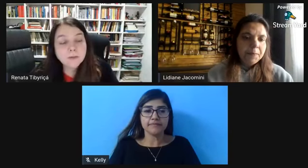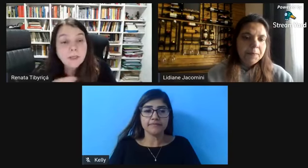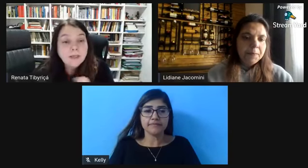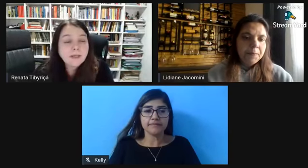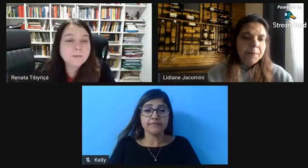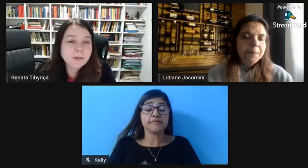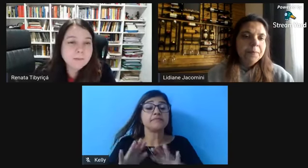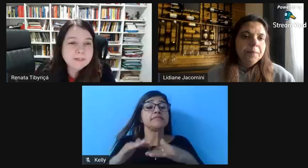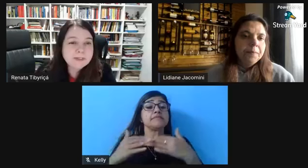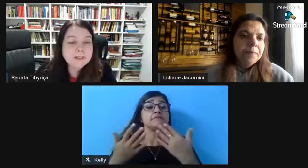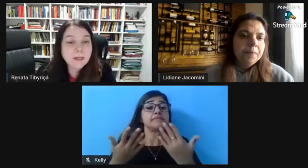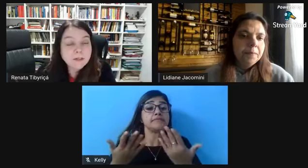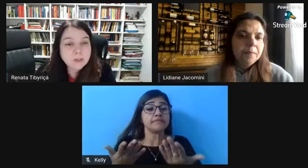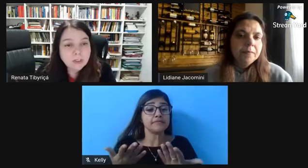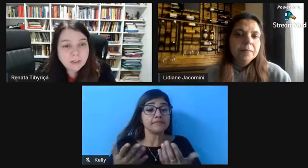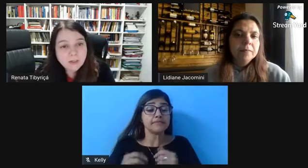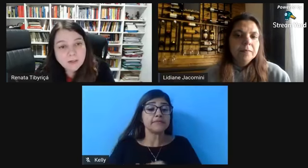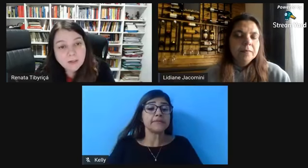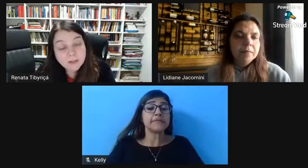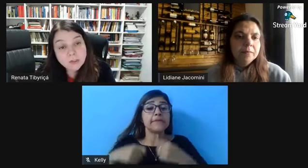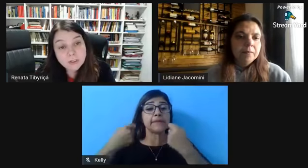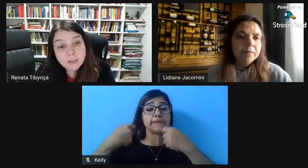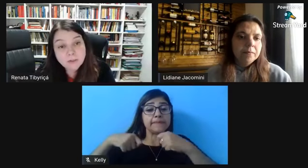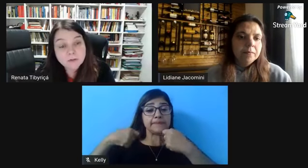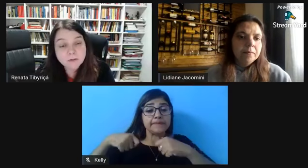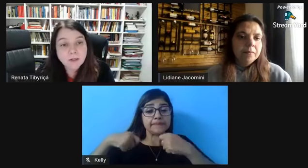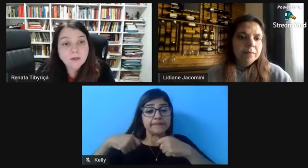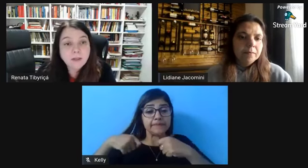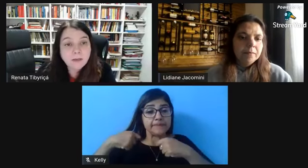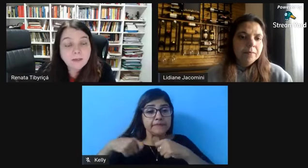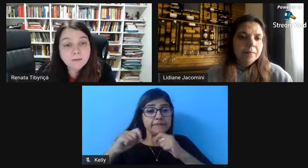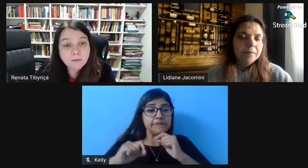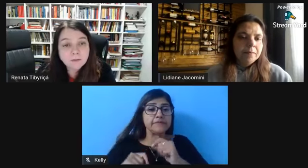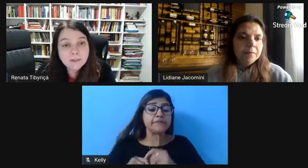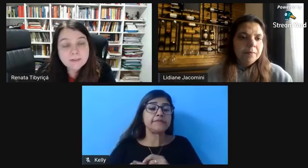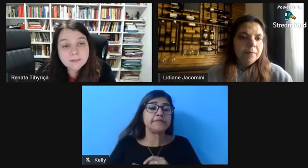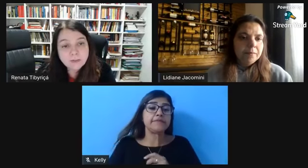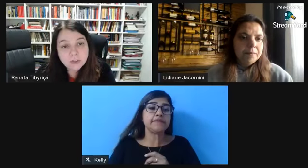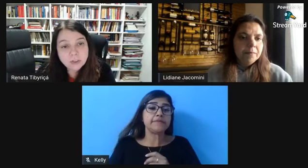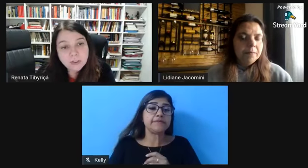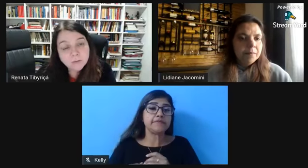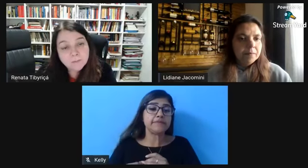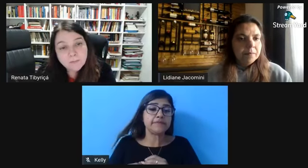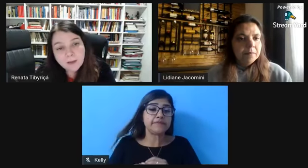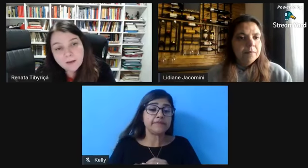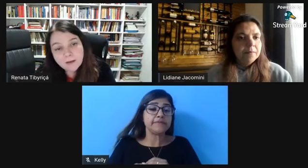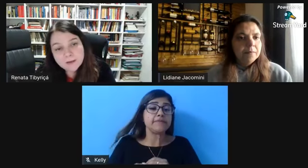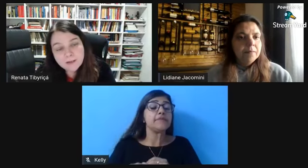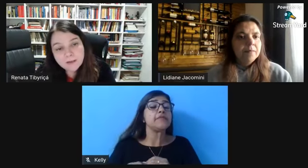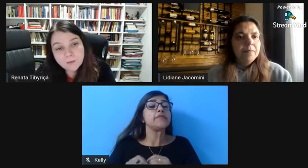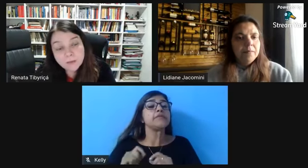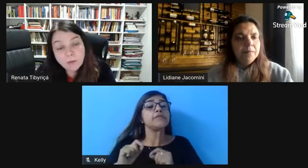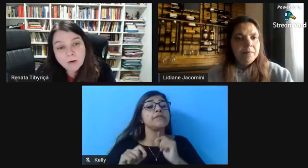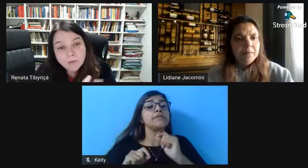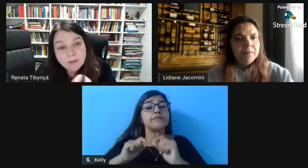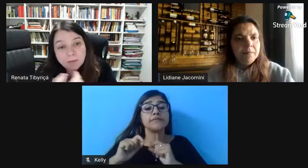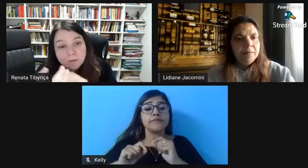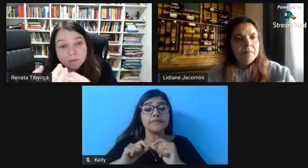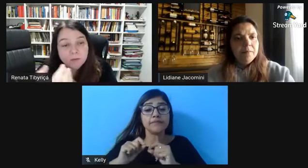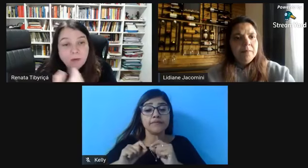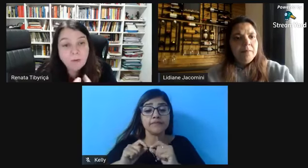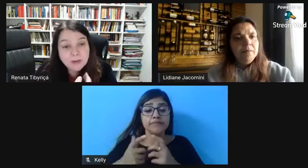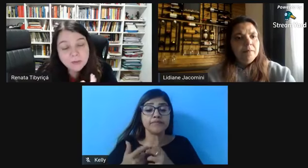Então, e aí ele precisa garantir isso, né? E aí, então, nesse sentido, o